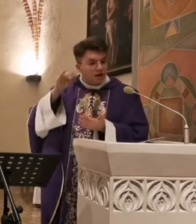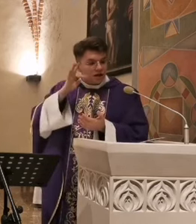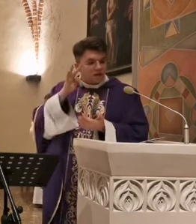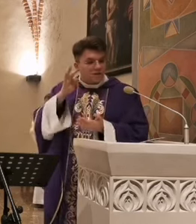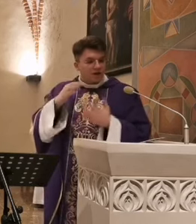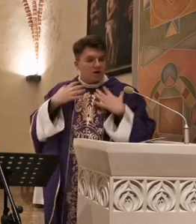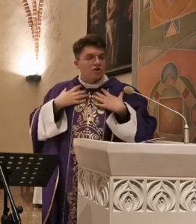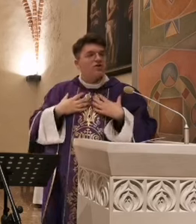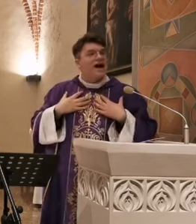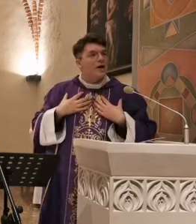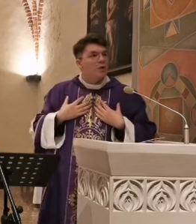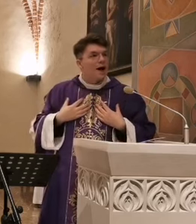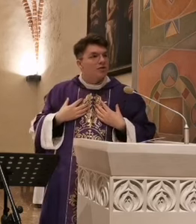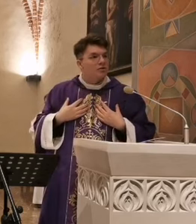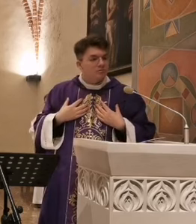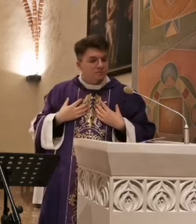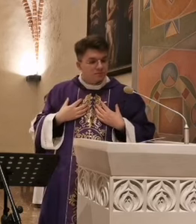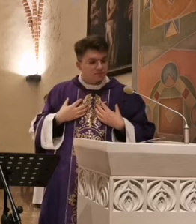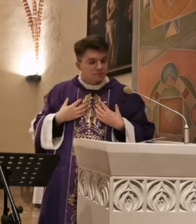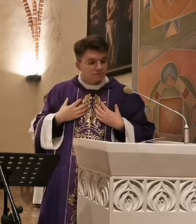świątyni swojego ciała.